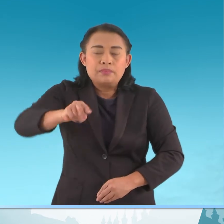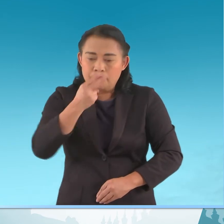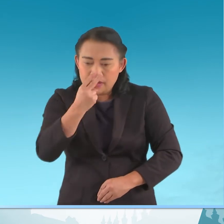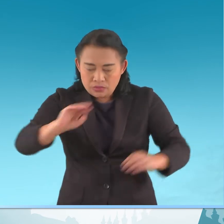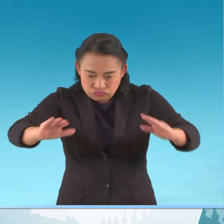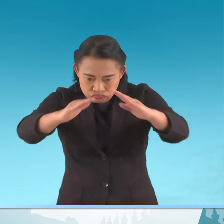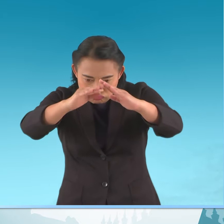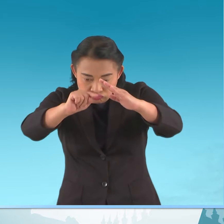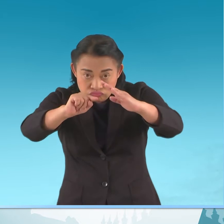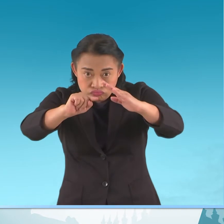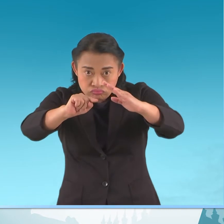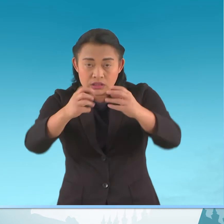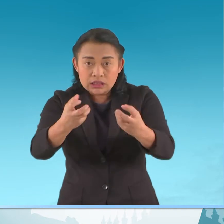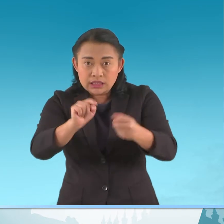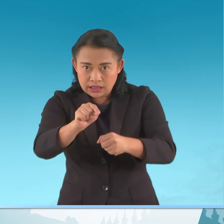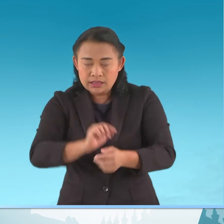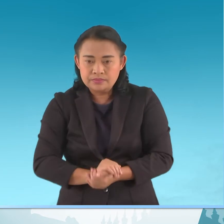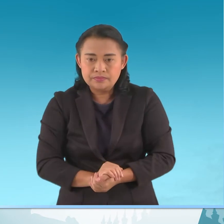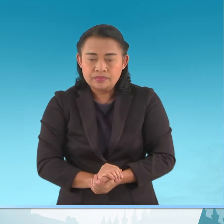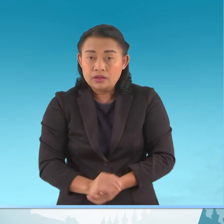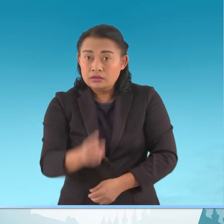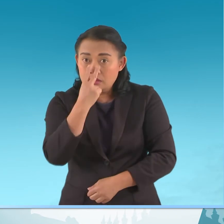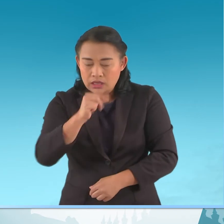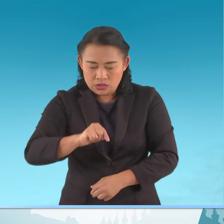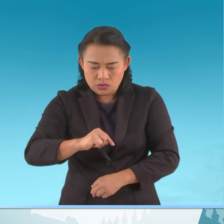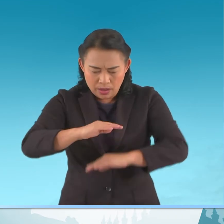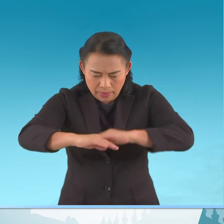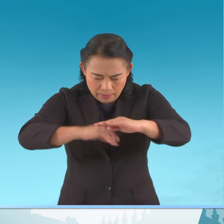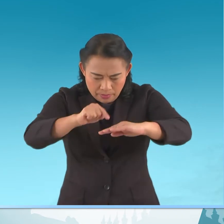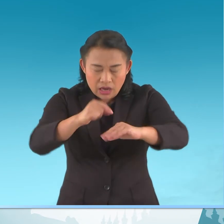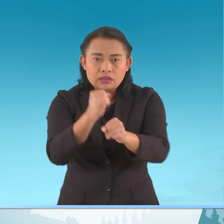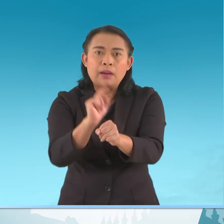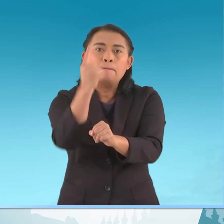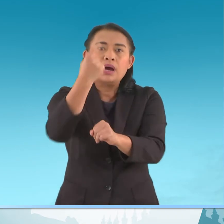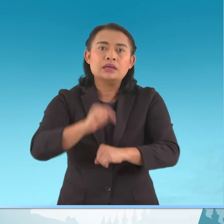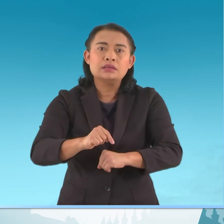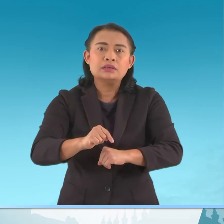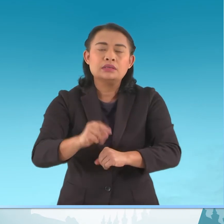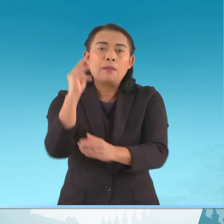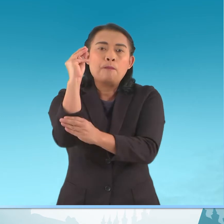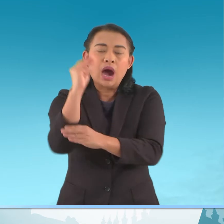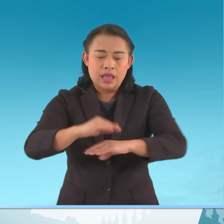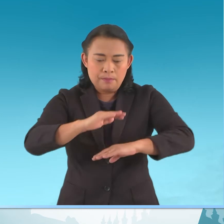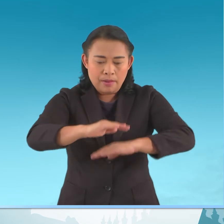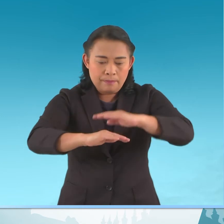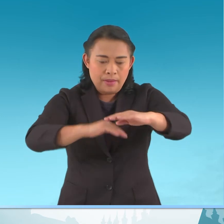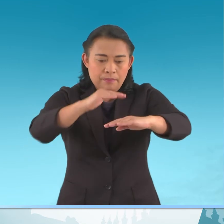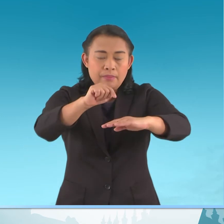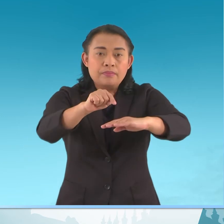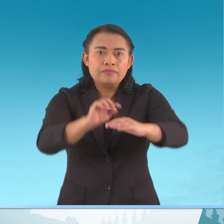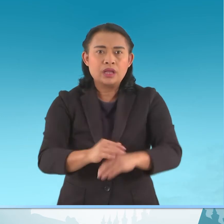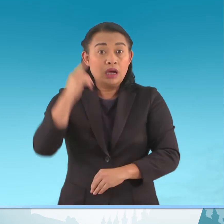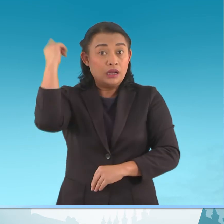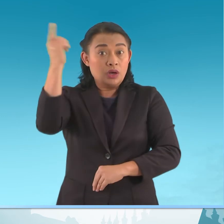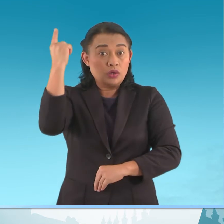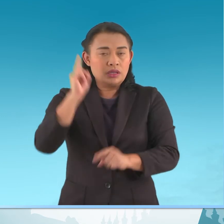ไปสำรวจประสาทเรือนหินแห่งนี้กันนะฮะแต่เท่าที่เห็นเนี่ยตรงนี้ทำใหม่แน่นอนนะครับสำหรับบันไดไม้วันนั้นดูแล้วเนี่ยที่นี่ก็